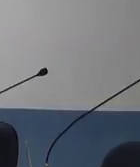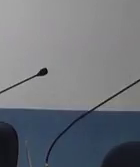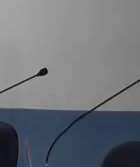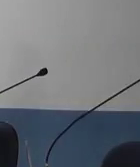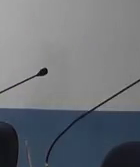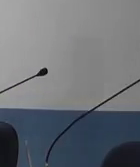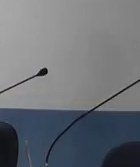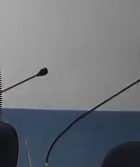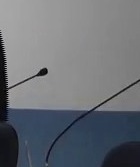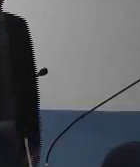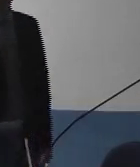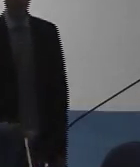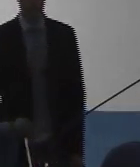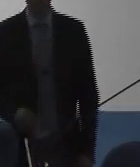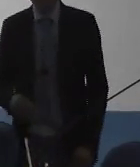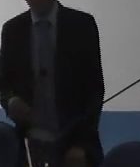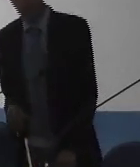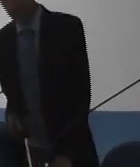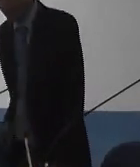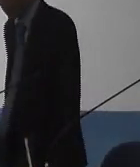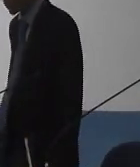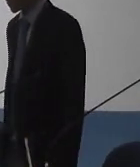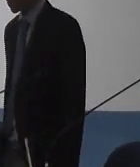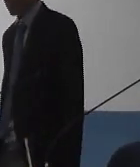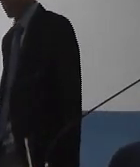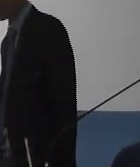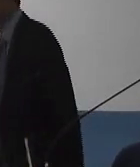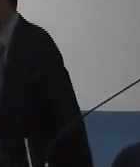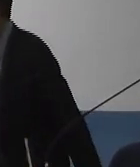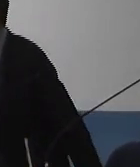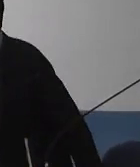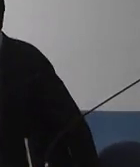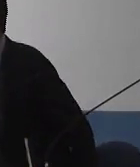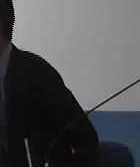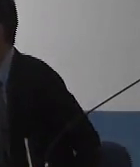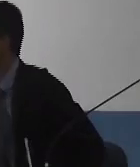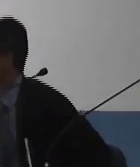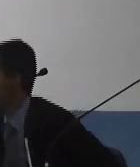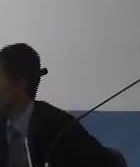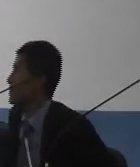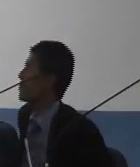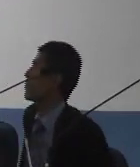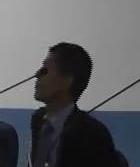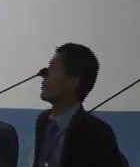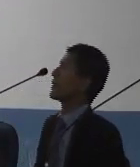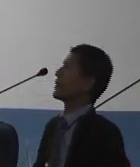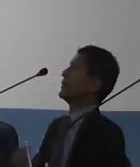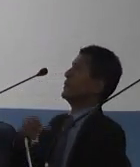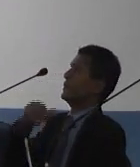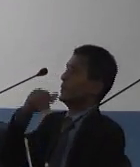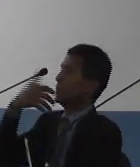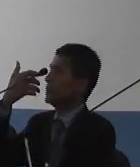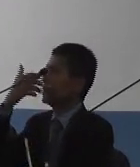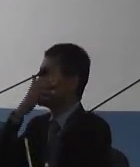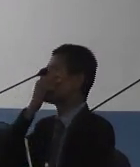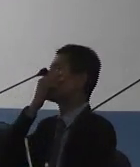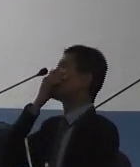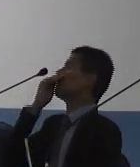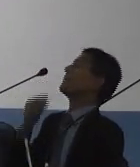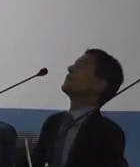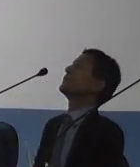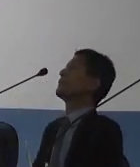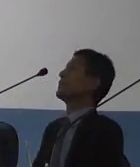que o medo e tal, como é que vai ser? E vossa senhoria veio aqui e falou realmente o que eu queria ouvir, e ouvi o que eu precisava ouvir, porque é isso que a gente precisa,